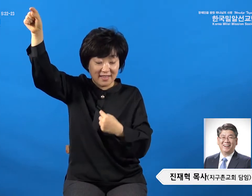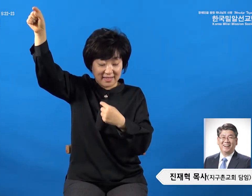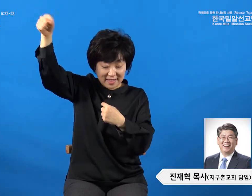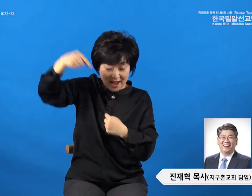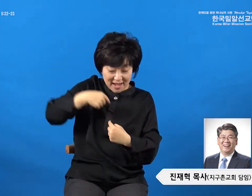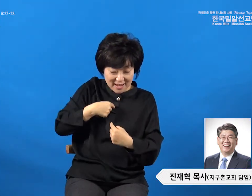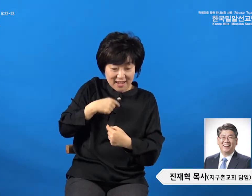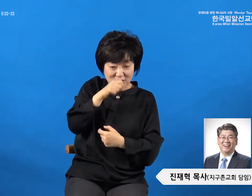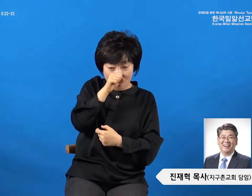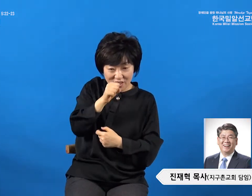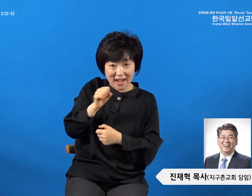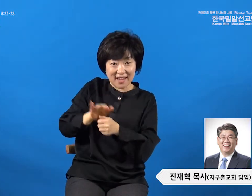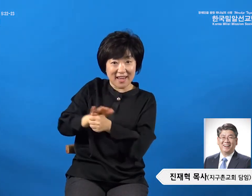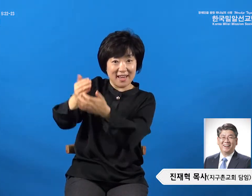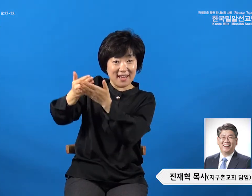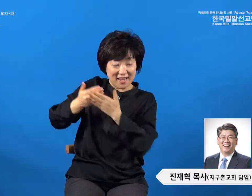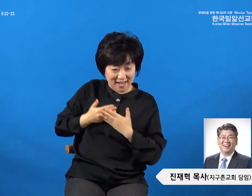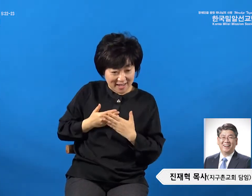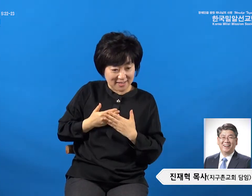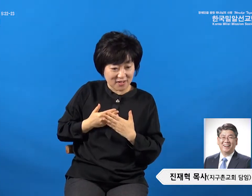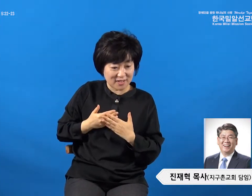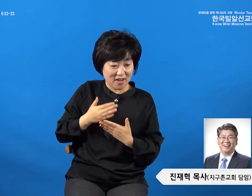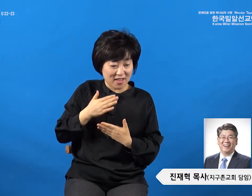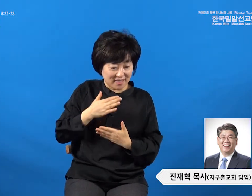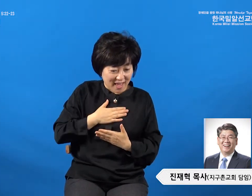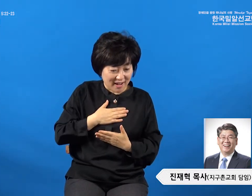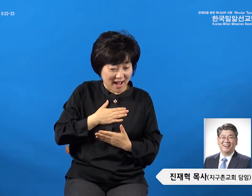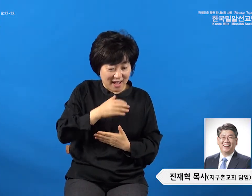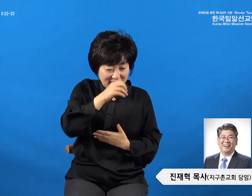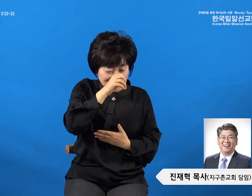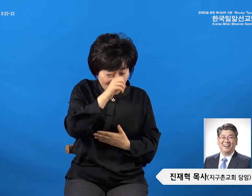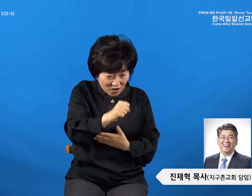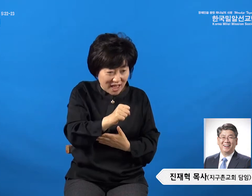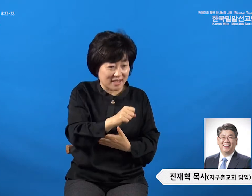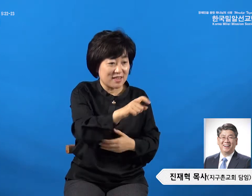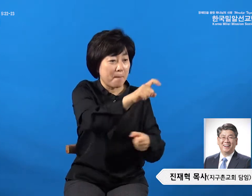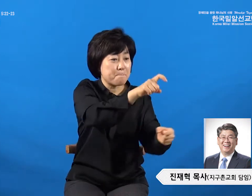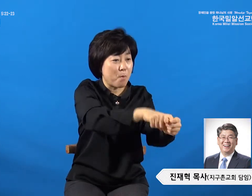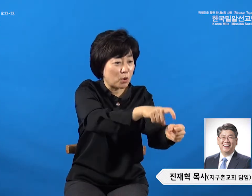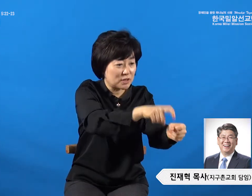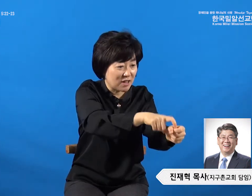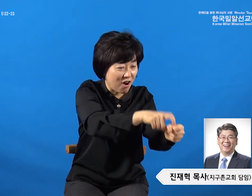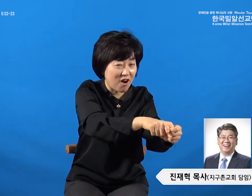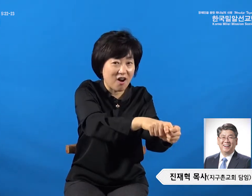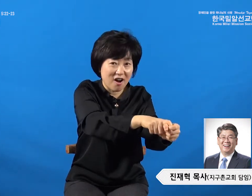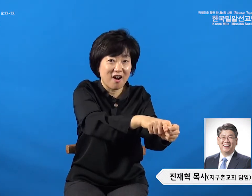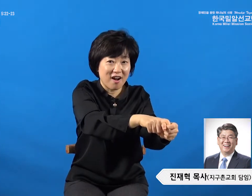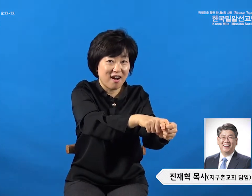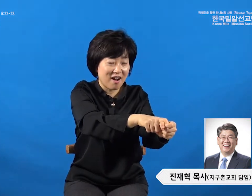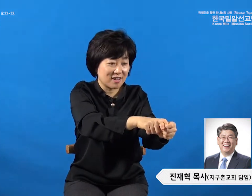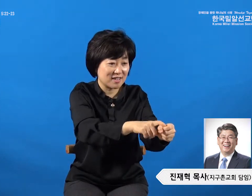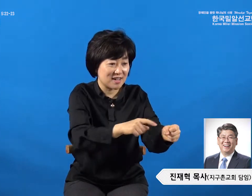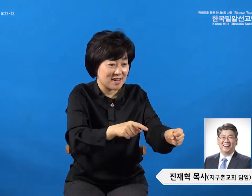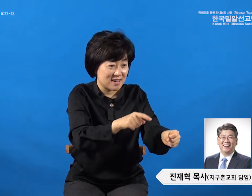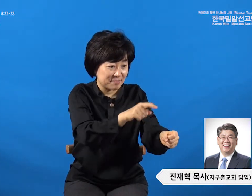하나님이 내게 선하십니다. 그 하나님께서 내게 선한 목적을